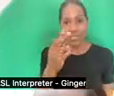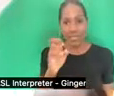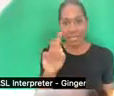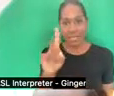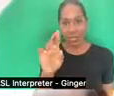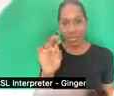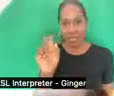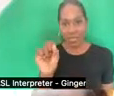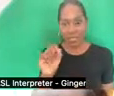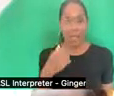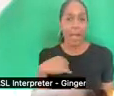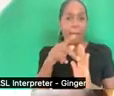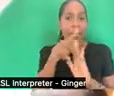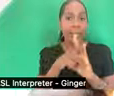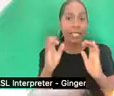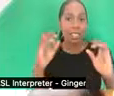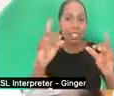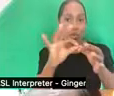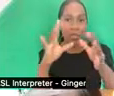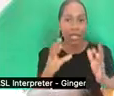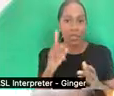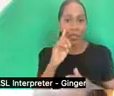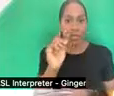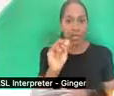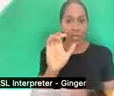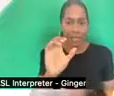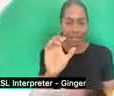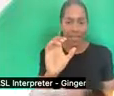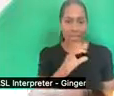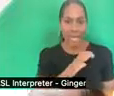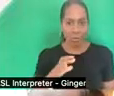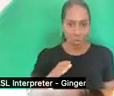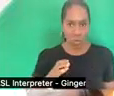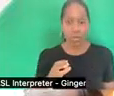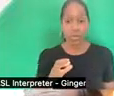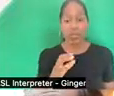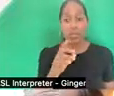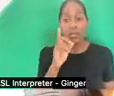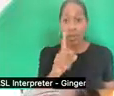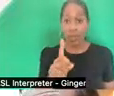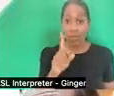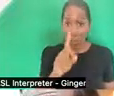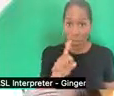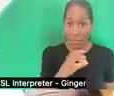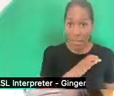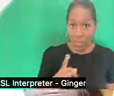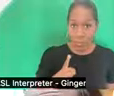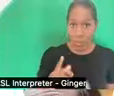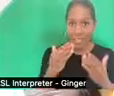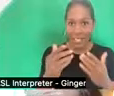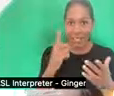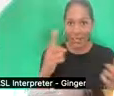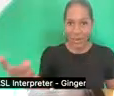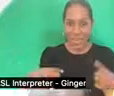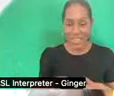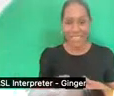Chris hendrick soy el coordinador de políticas de Educación para el consejo de canal Norte y el nombre del Consejo quiero agradecerles por